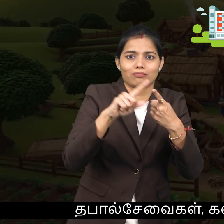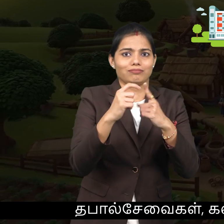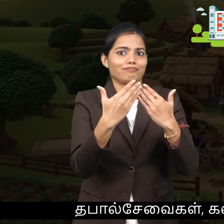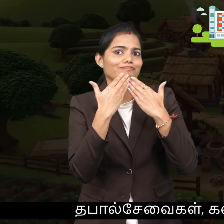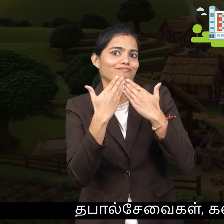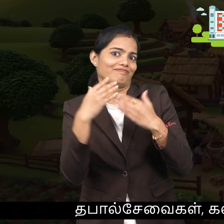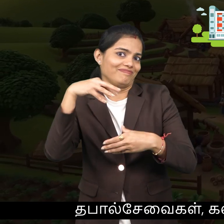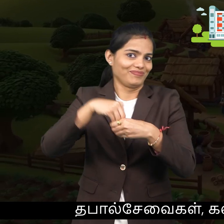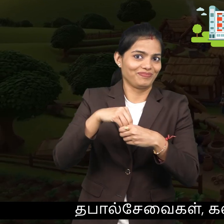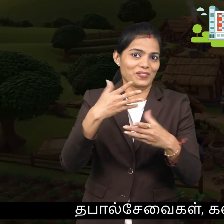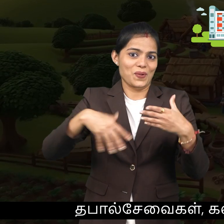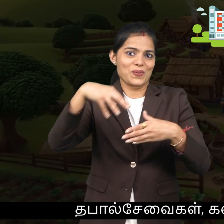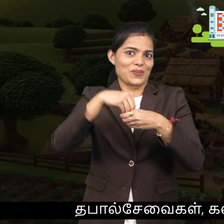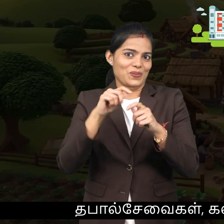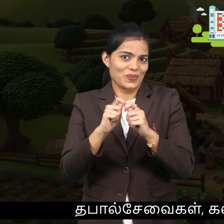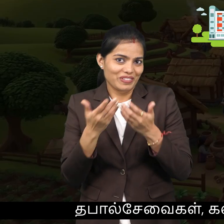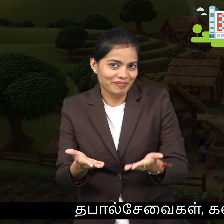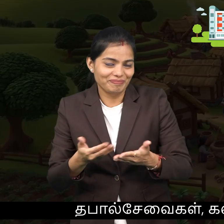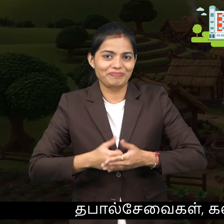சேவைகள் ஆகியவை அடங்கும்.